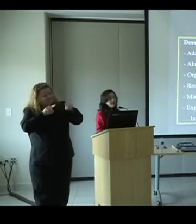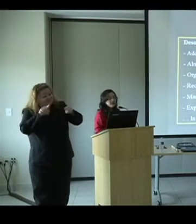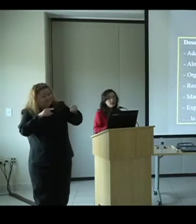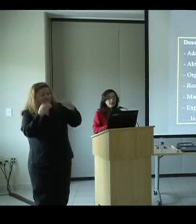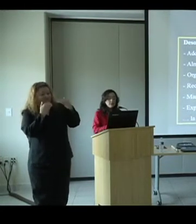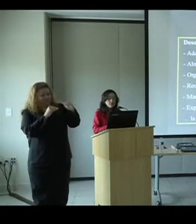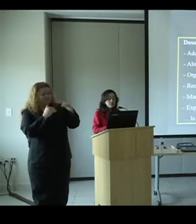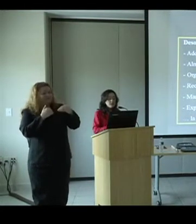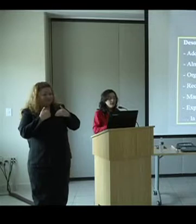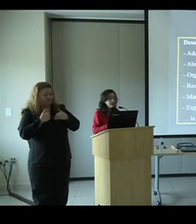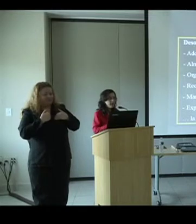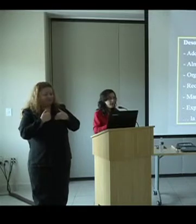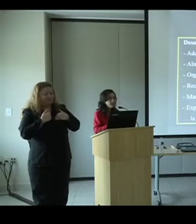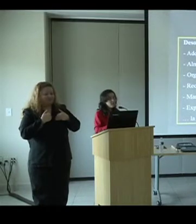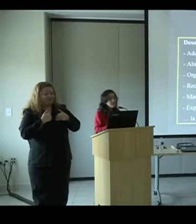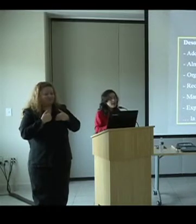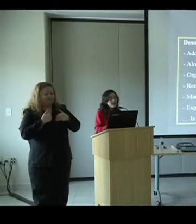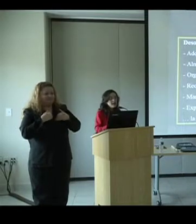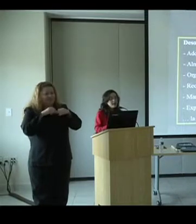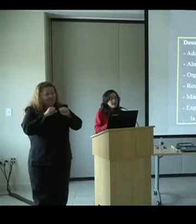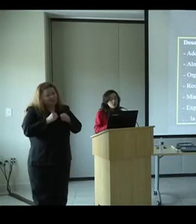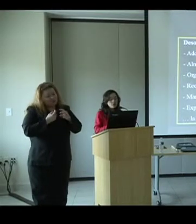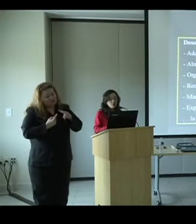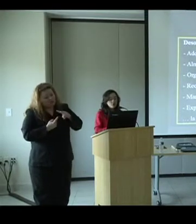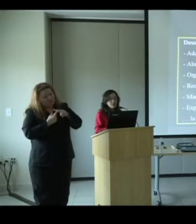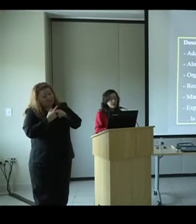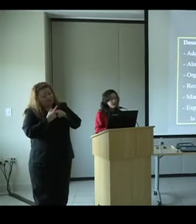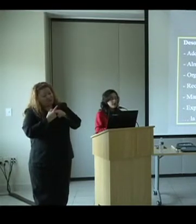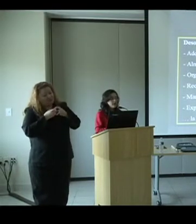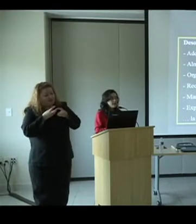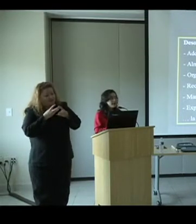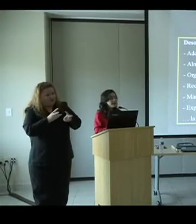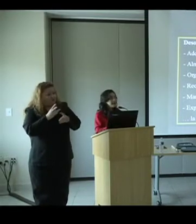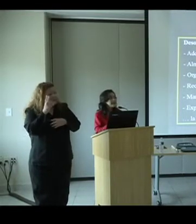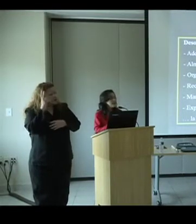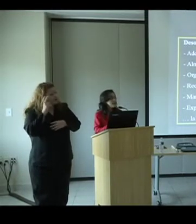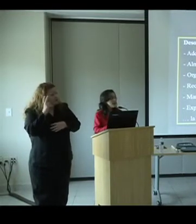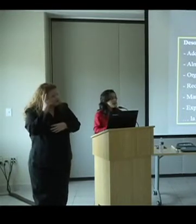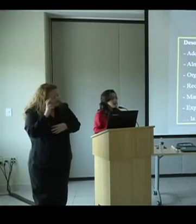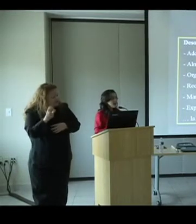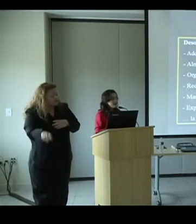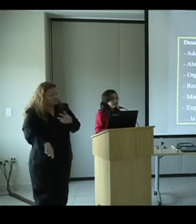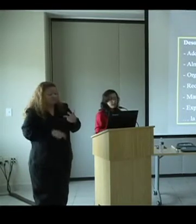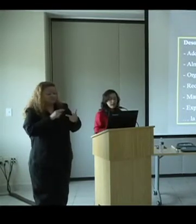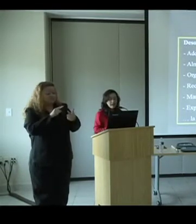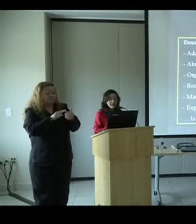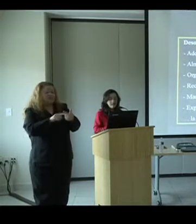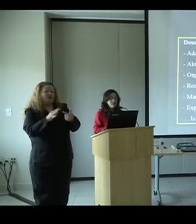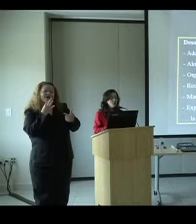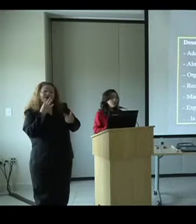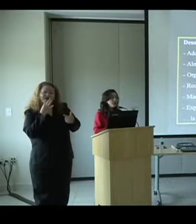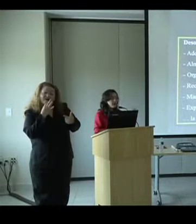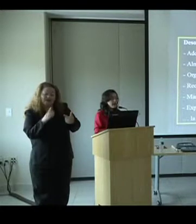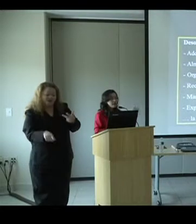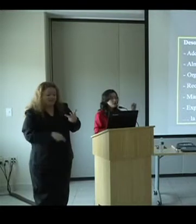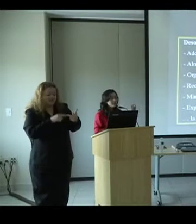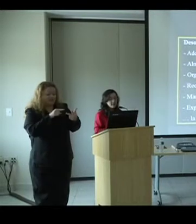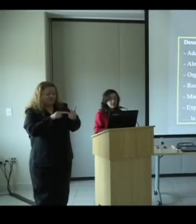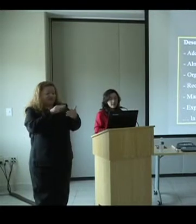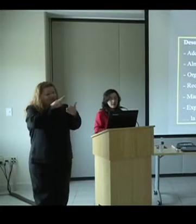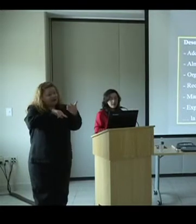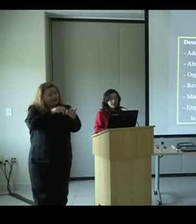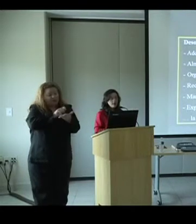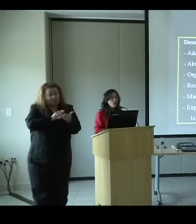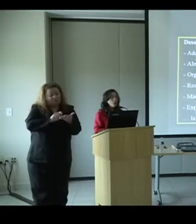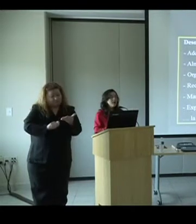que pueden surgir en la manera en que el niño escucha en que el niño habla en que el niño lee